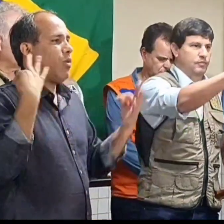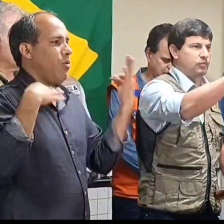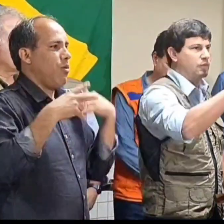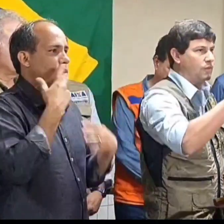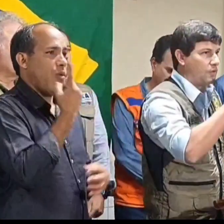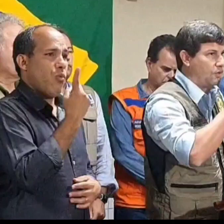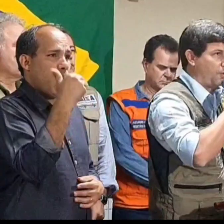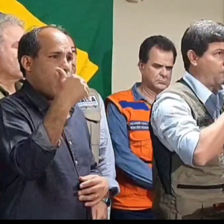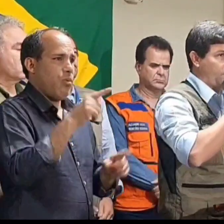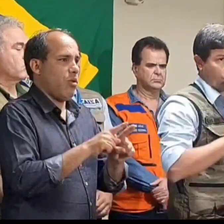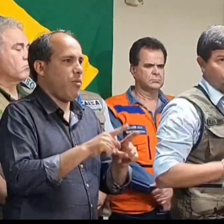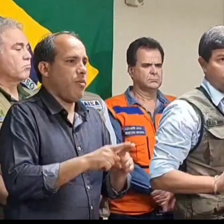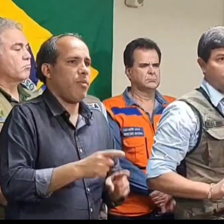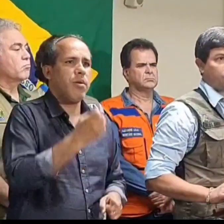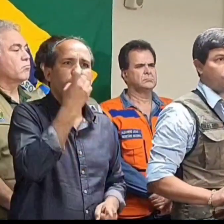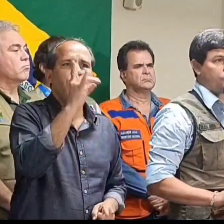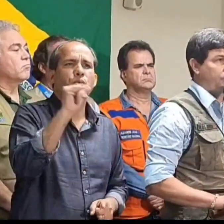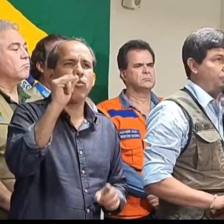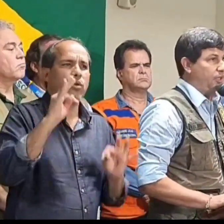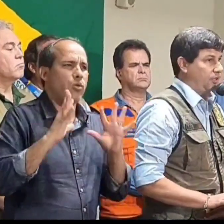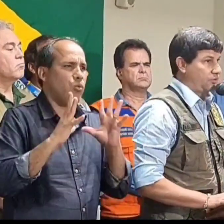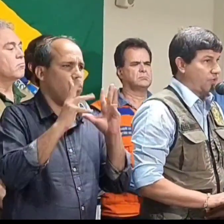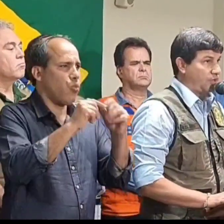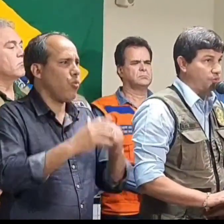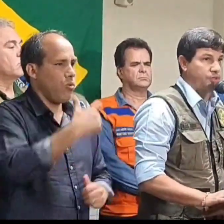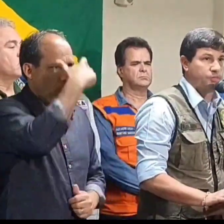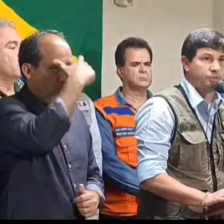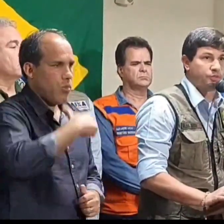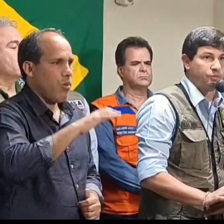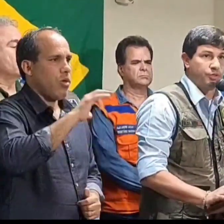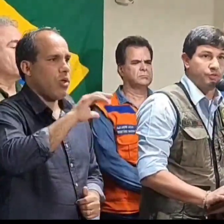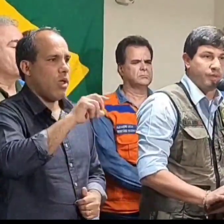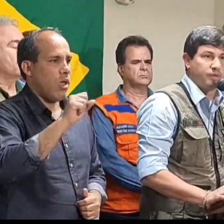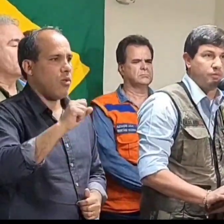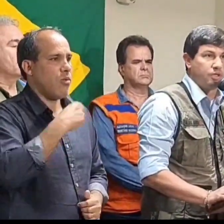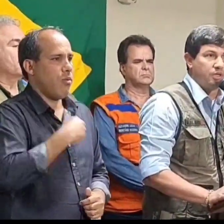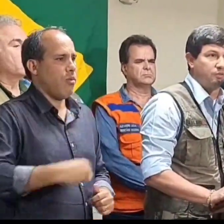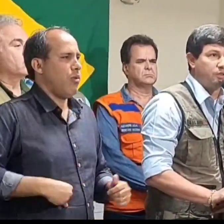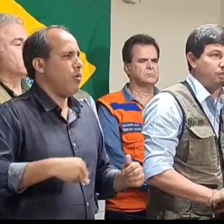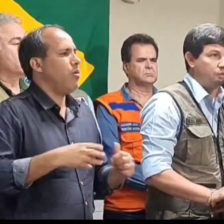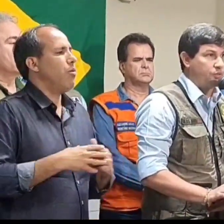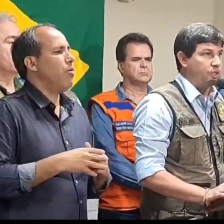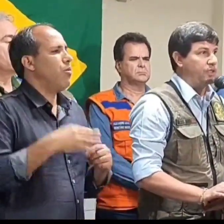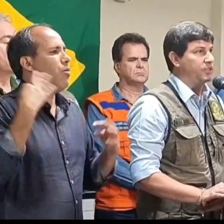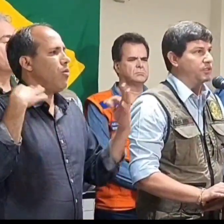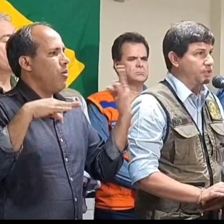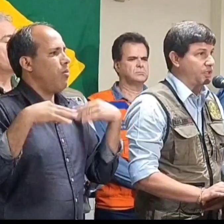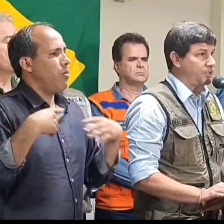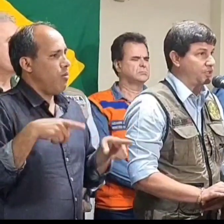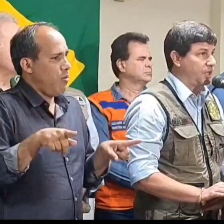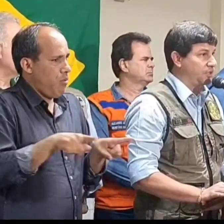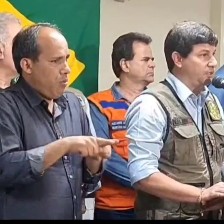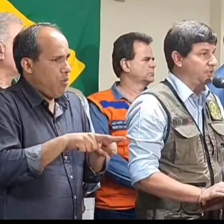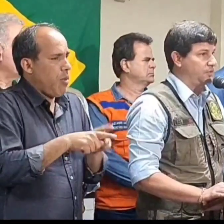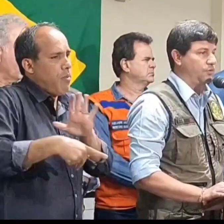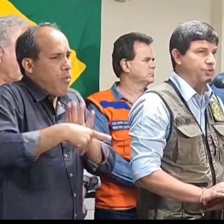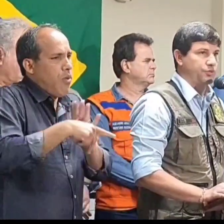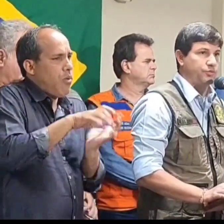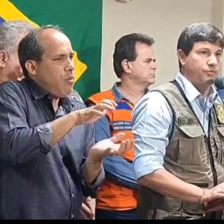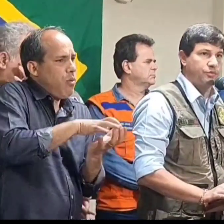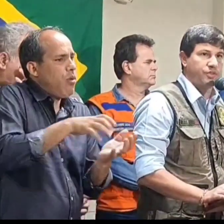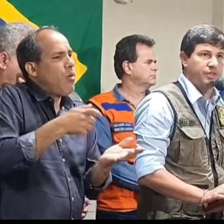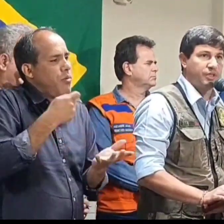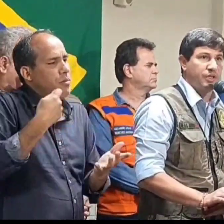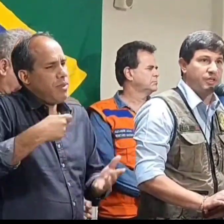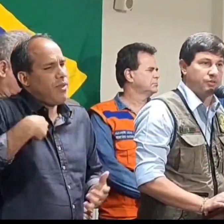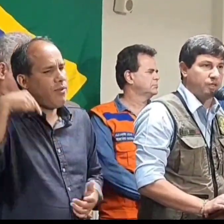falando sobre a questão da inflação, inclusive. Muito bom dia a todos. Sou Carlos Júnior, ministro do Turismo, pernambucano. Não poderia deixar de estar aqui hoje